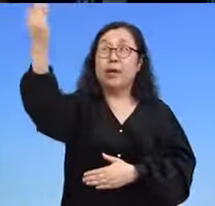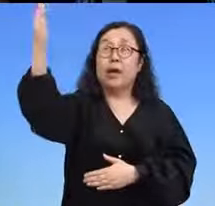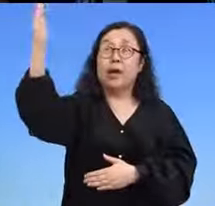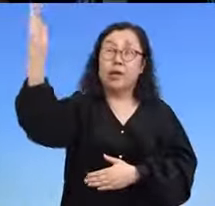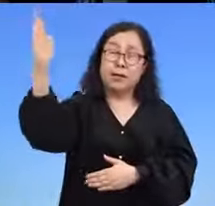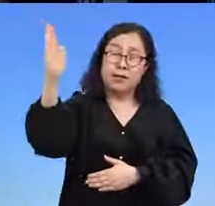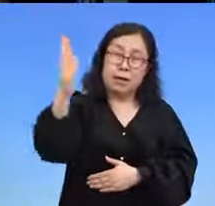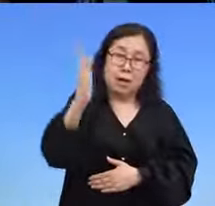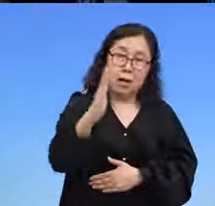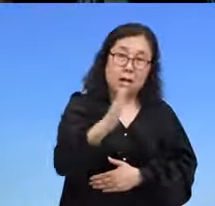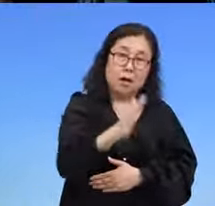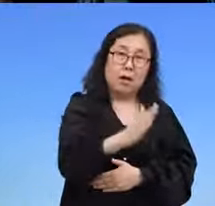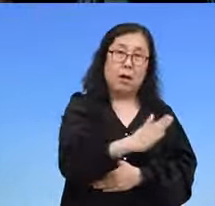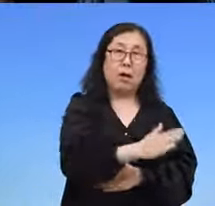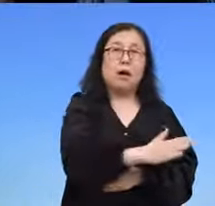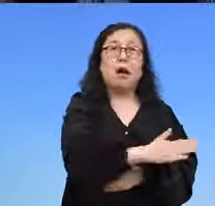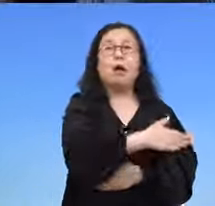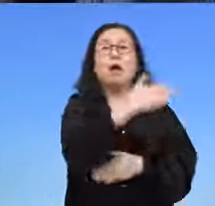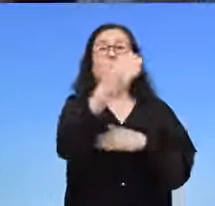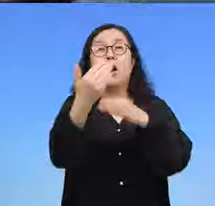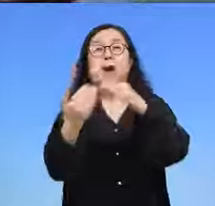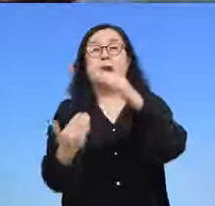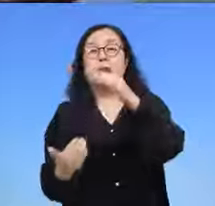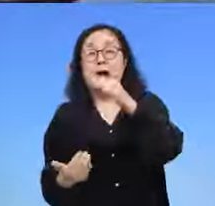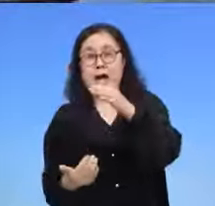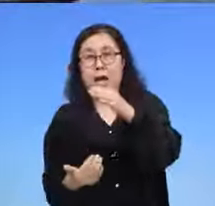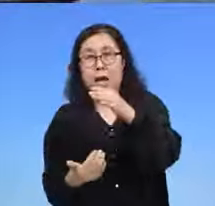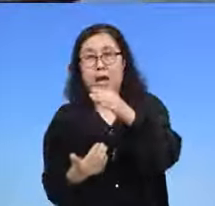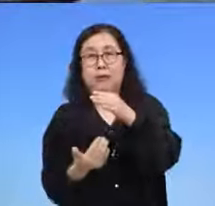저에게서 나는도다.